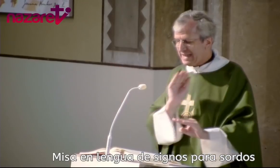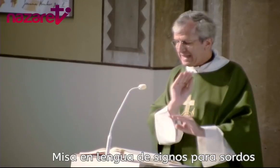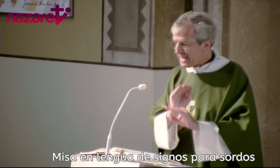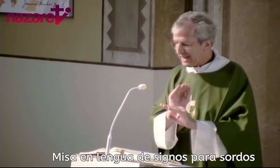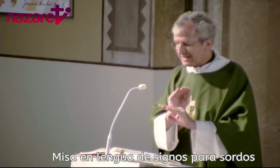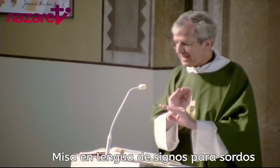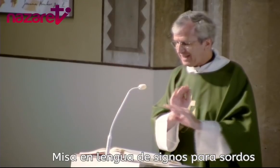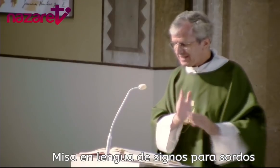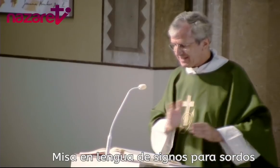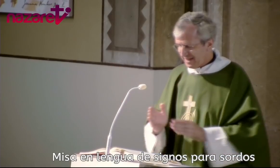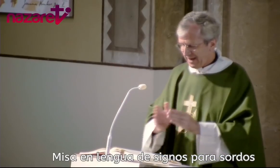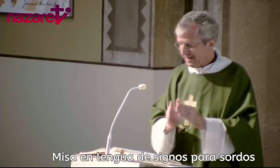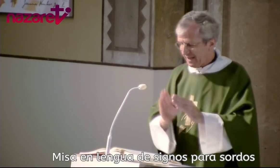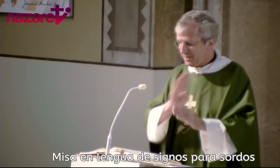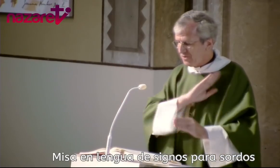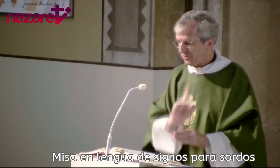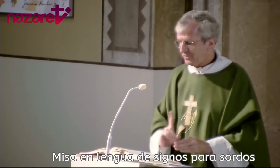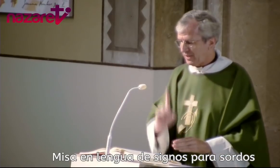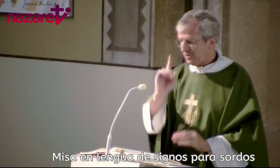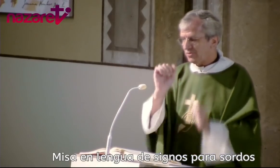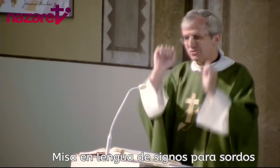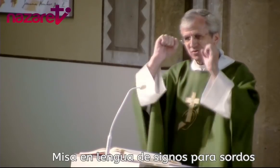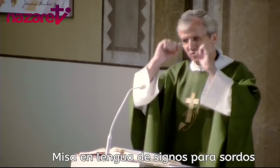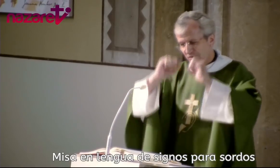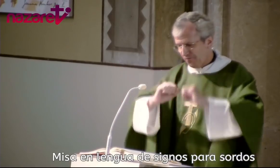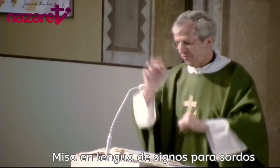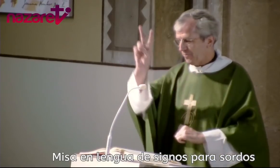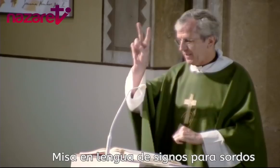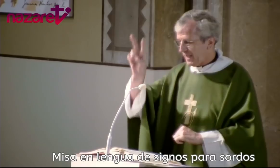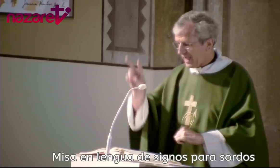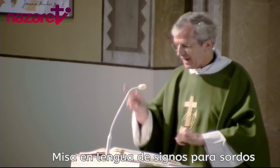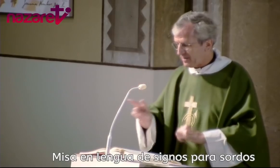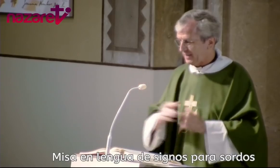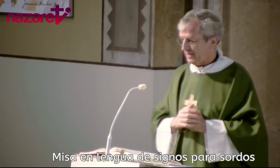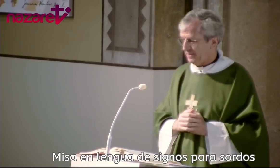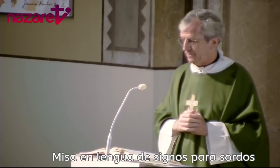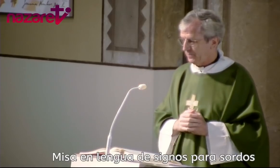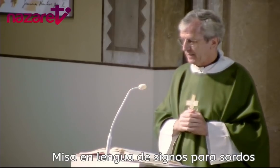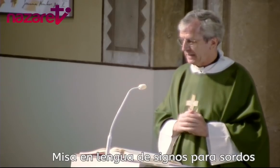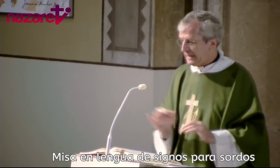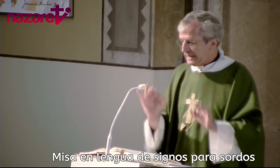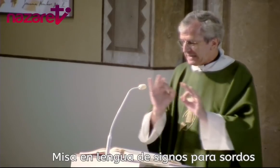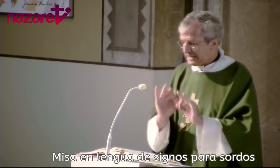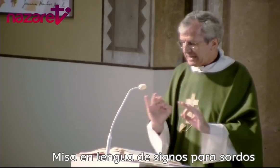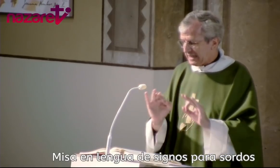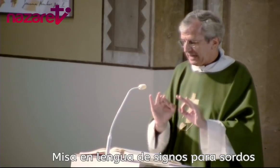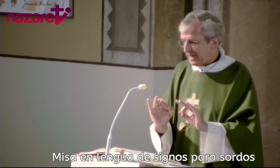y que enseñas el camino de Dios conforme a la verdad, sin que